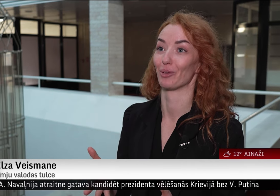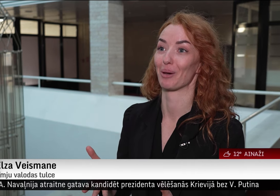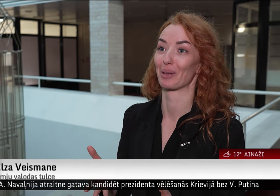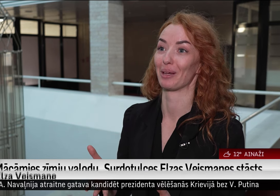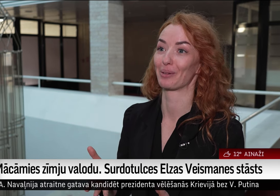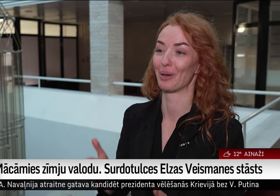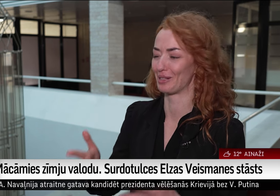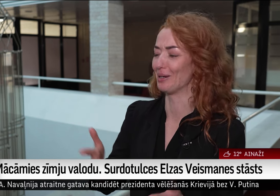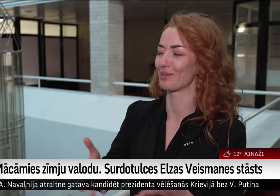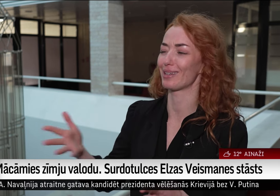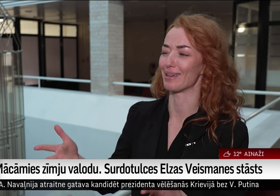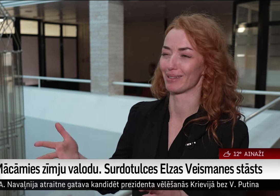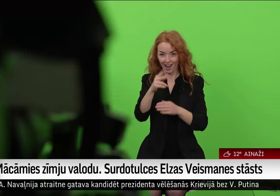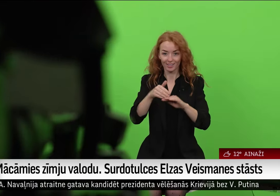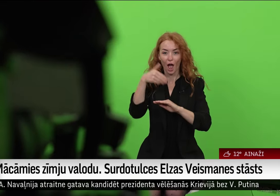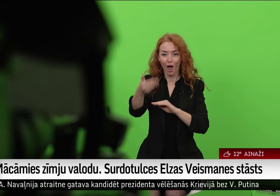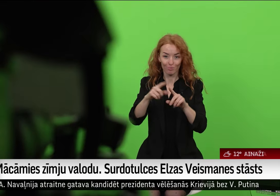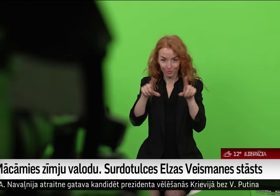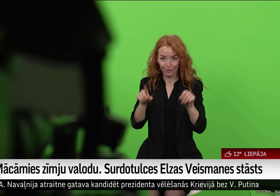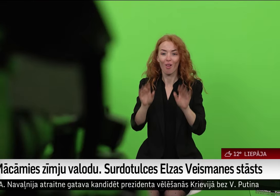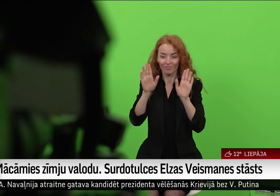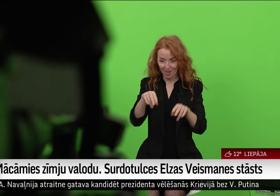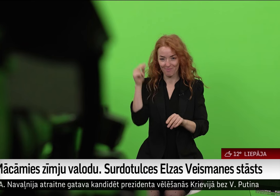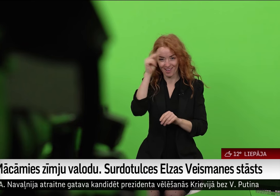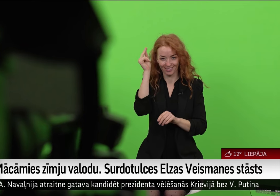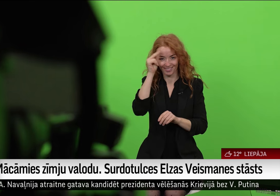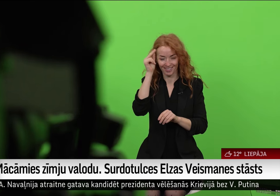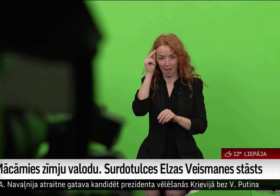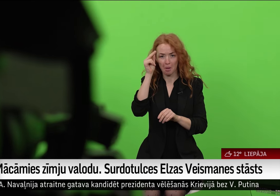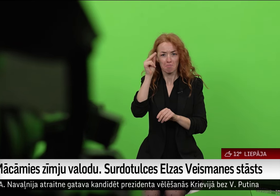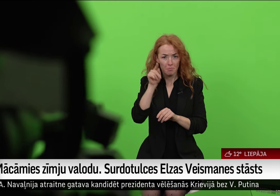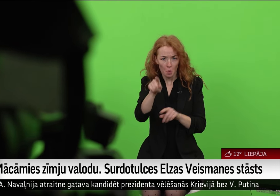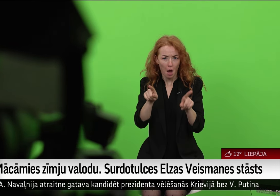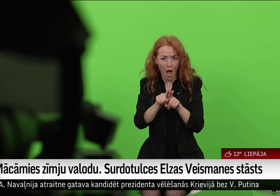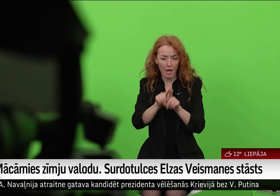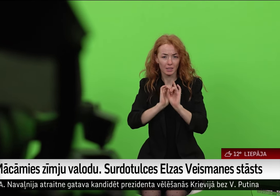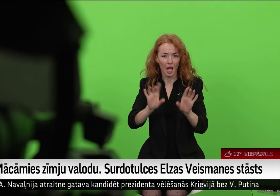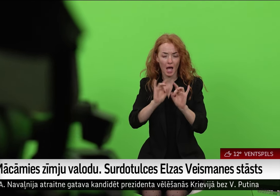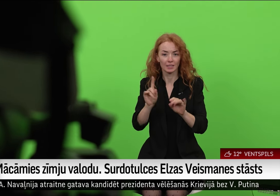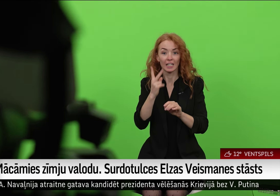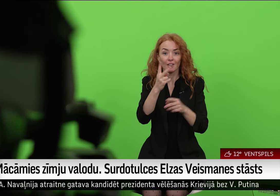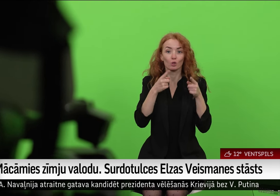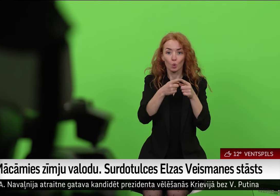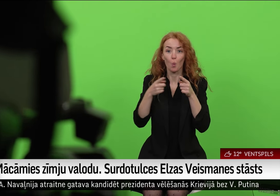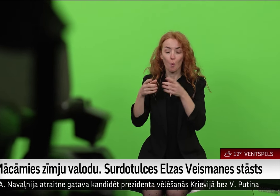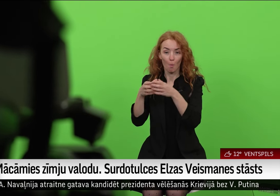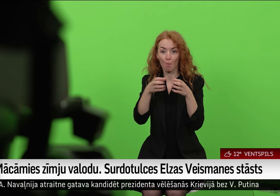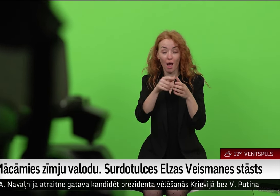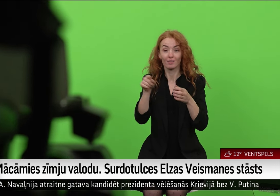valodā pateikusi, jo zinu zīmes. Līdzīgi kā latviešu valoda, arī zīmju valoda nepārtraukti tiek papildināta ar jauniem vārdiem